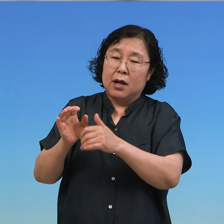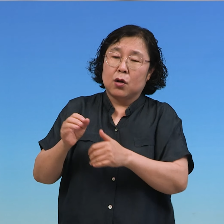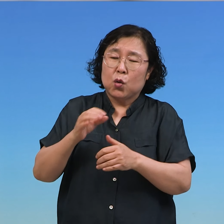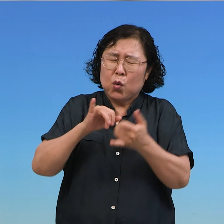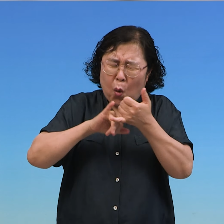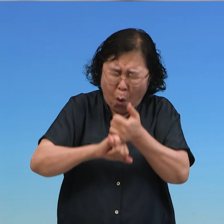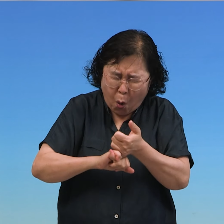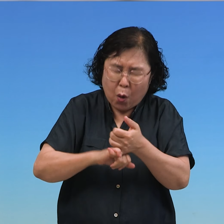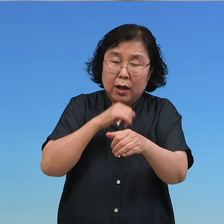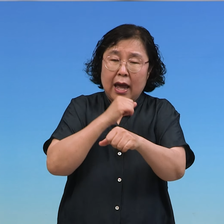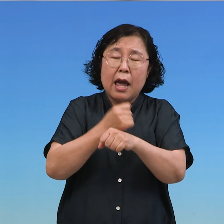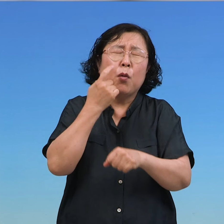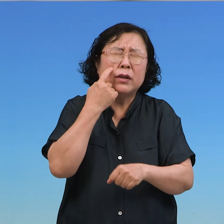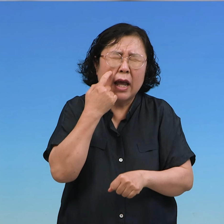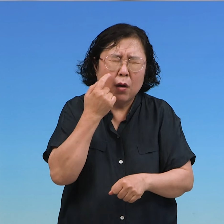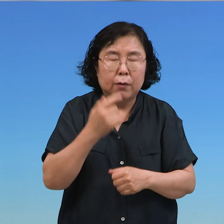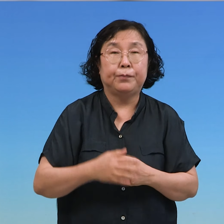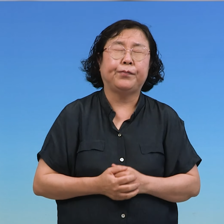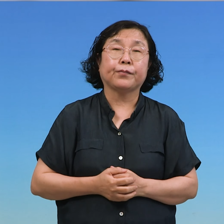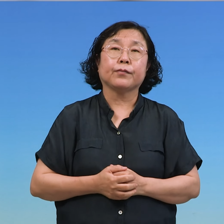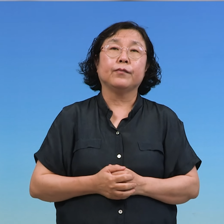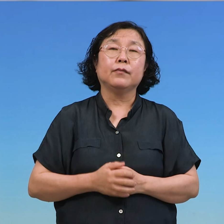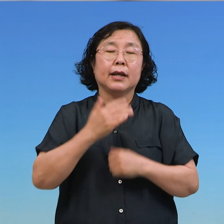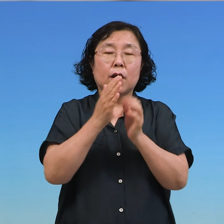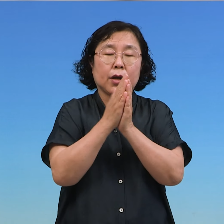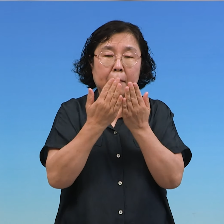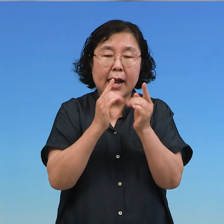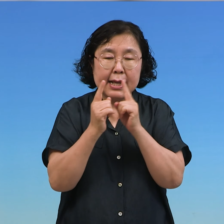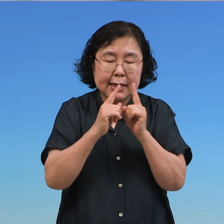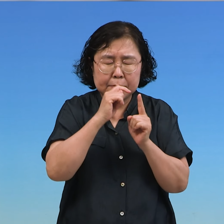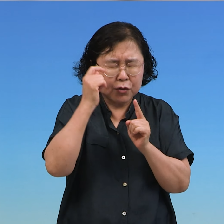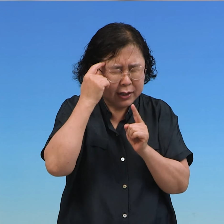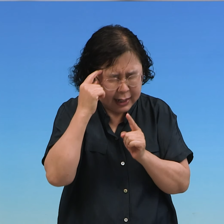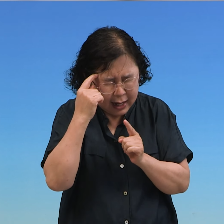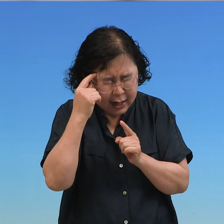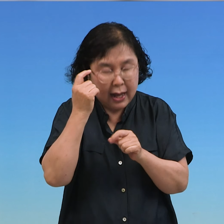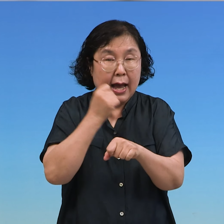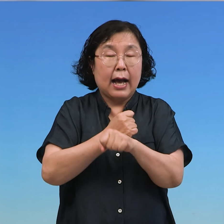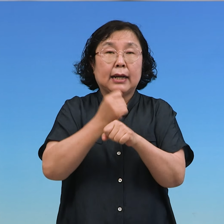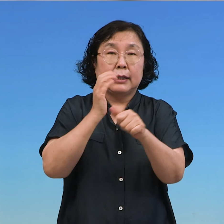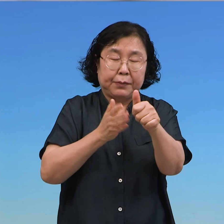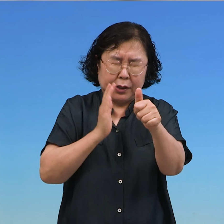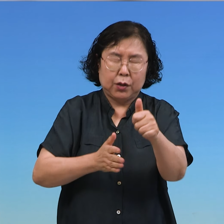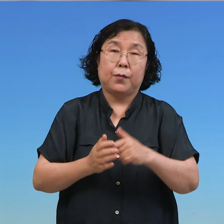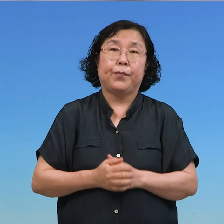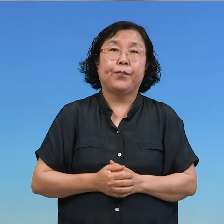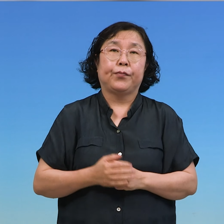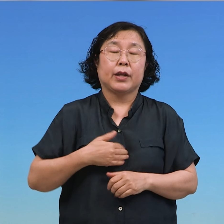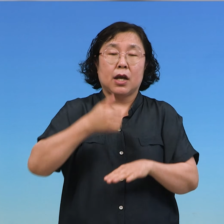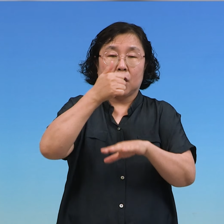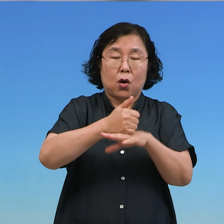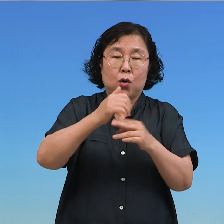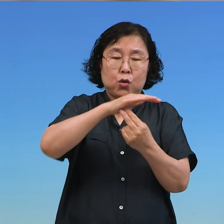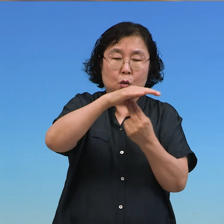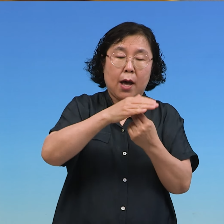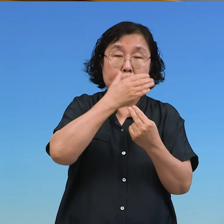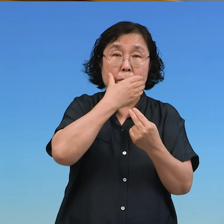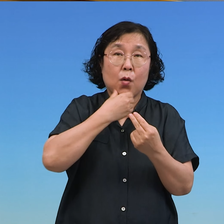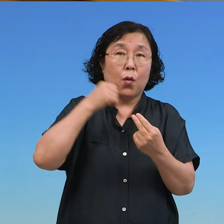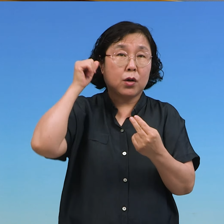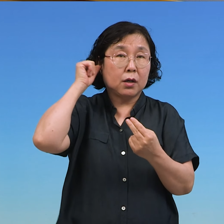프린트 하셔가지고 한번 해보세요 말씀을 묵상하시고 그래서 저는 결론으로요 요한복음 5장